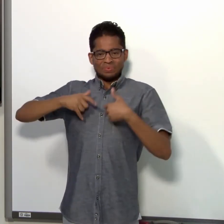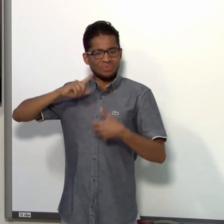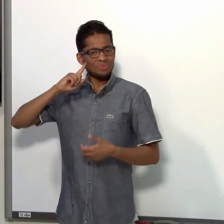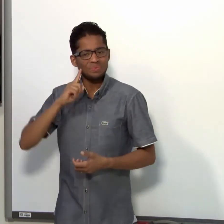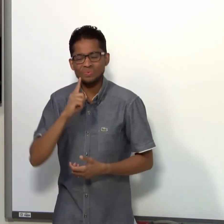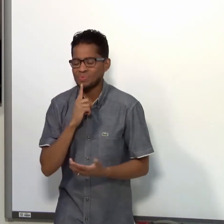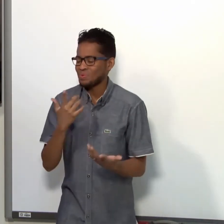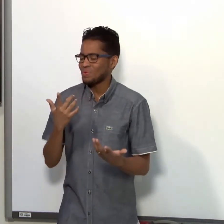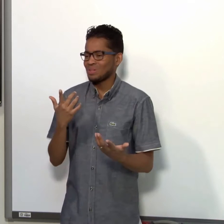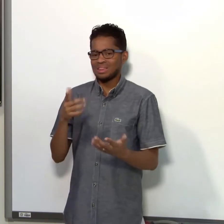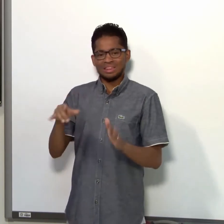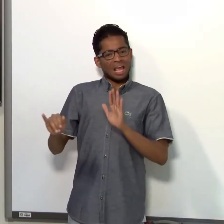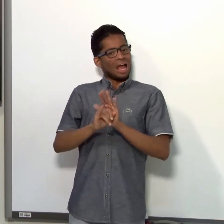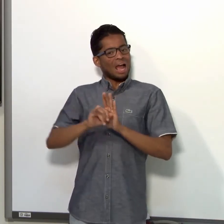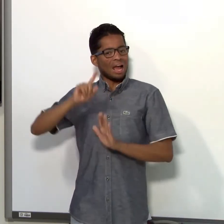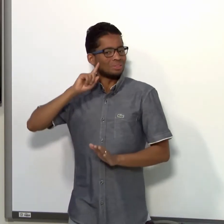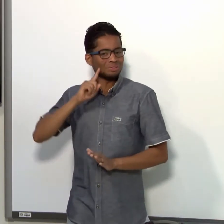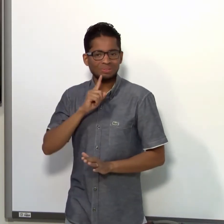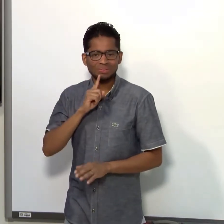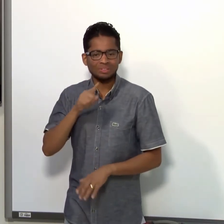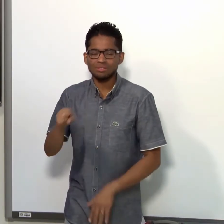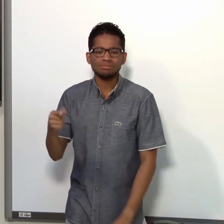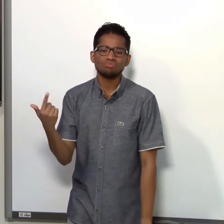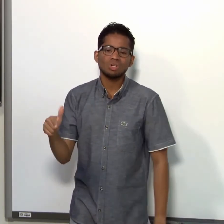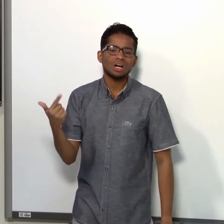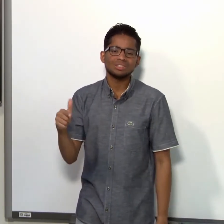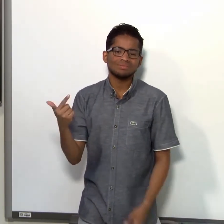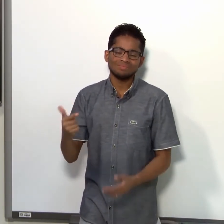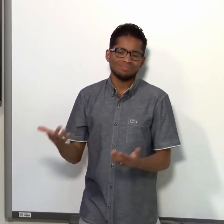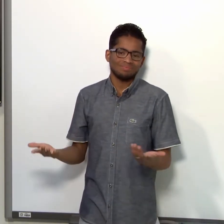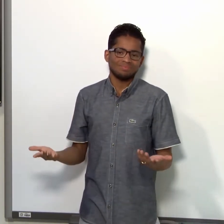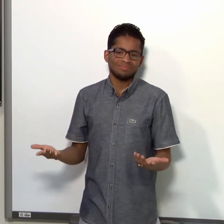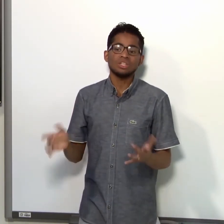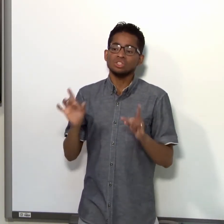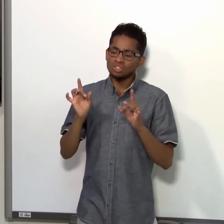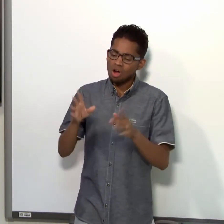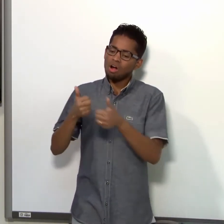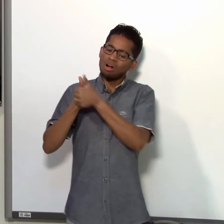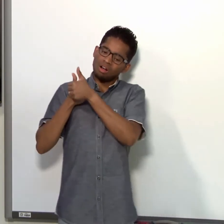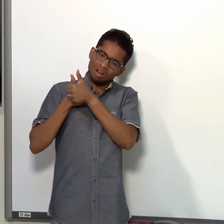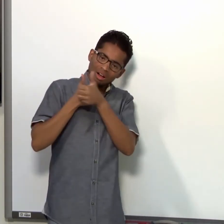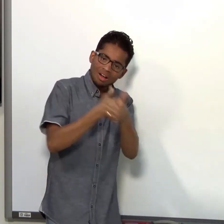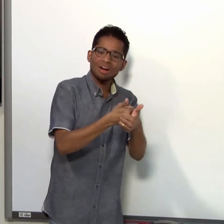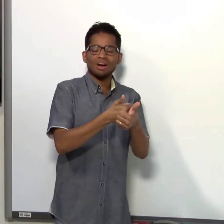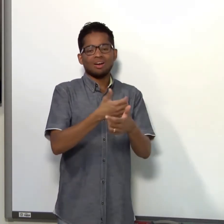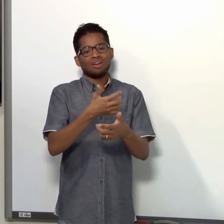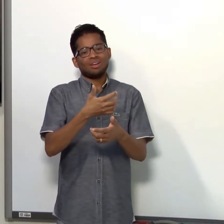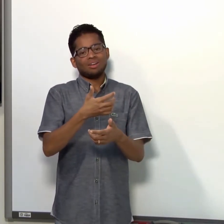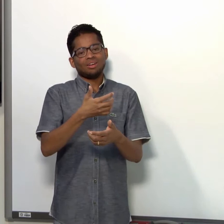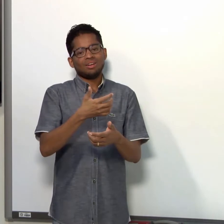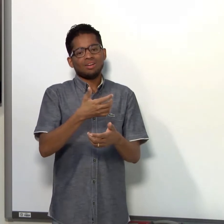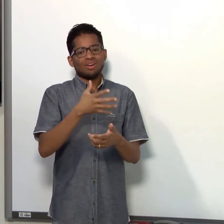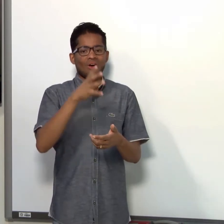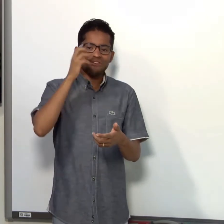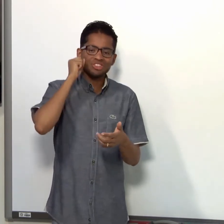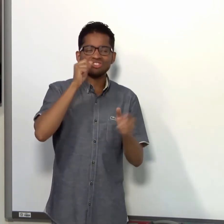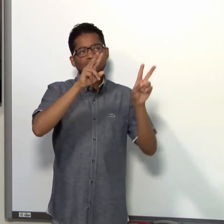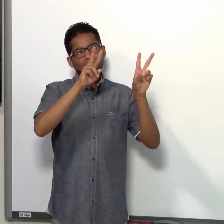identidade surda? Não. Irão acompanhar os conteúdos para os